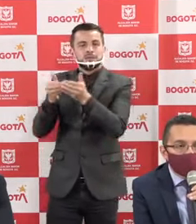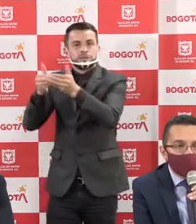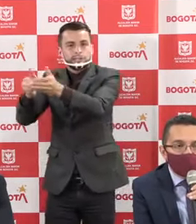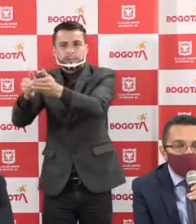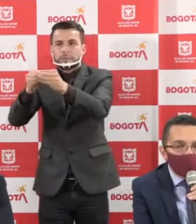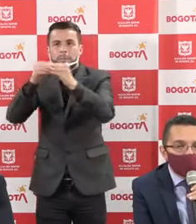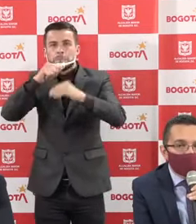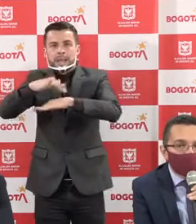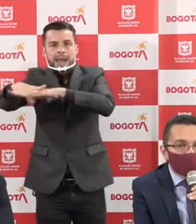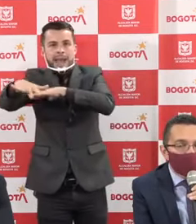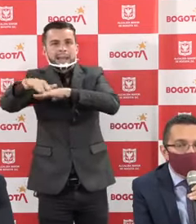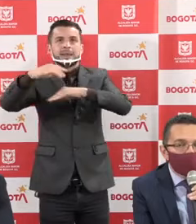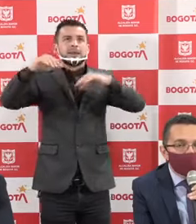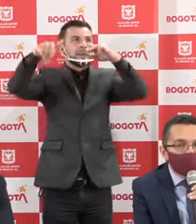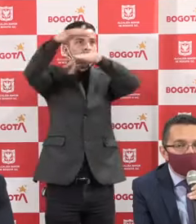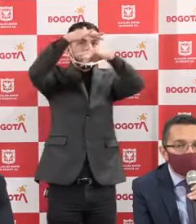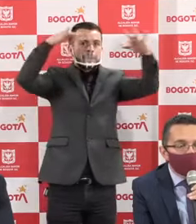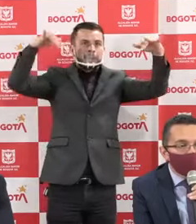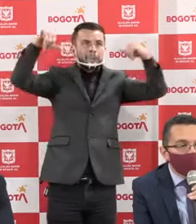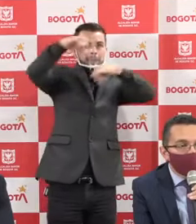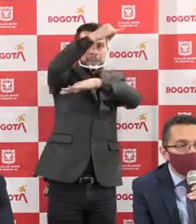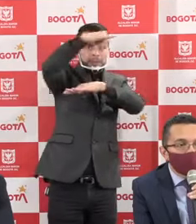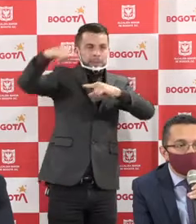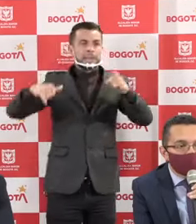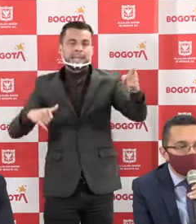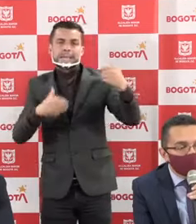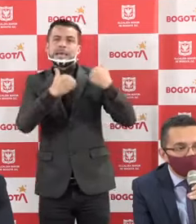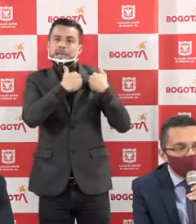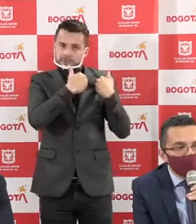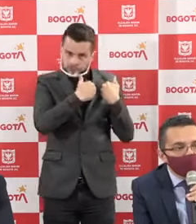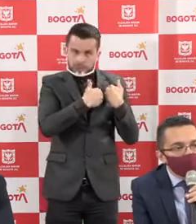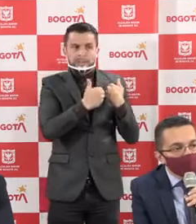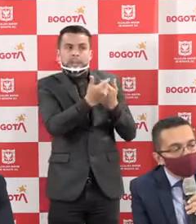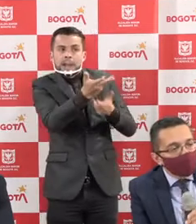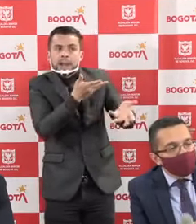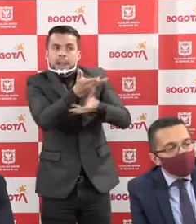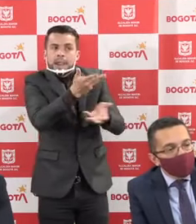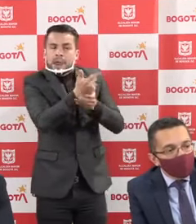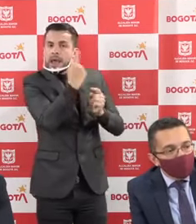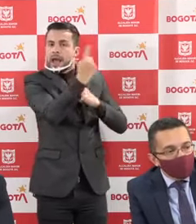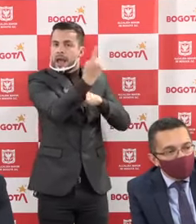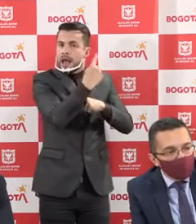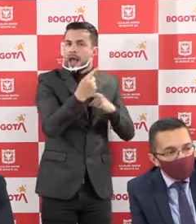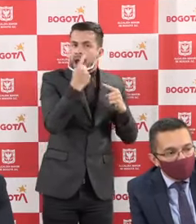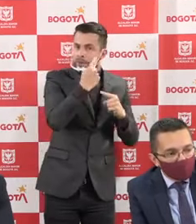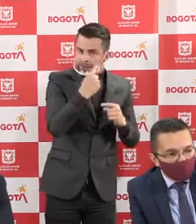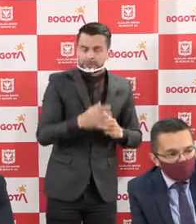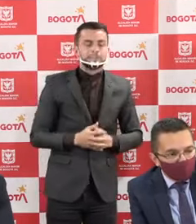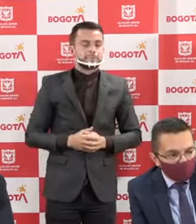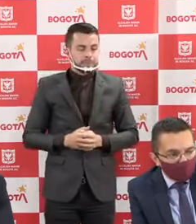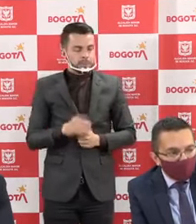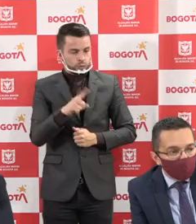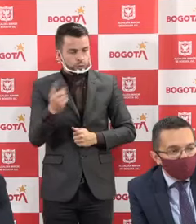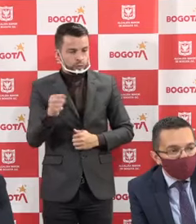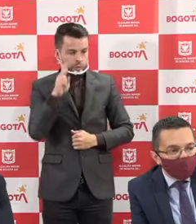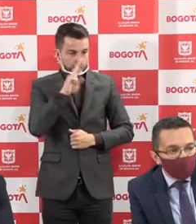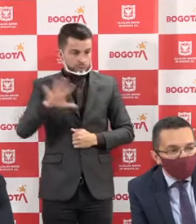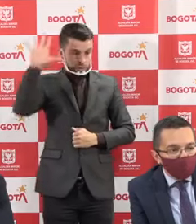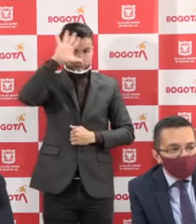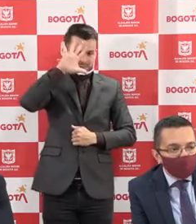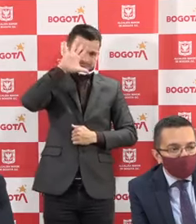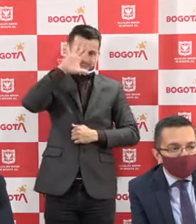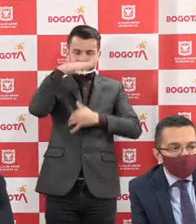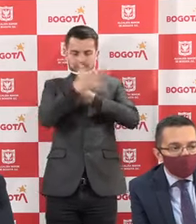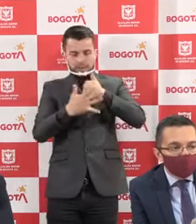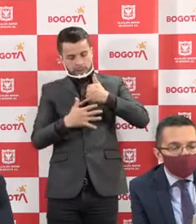nacional aún no ha establecido ningún lineamiento al respecto y los vuelos nacionales como entrarían a operar a partir del primero de